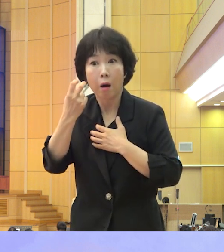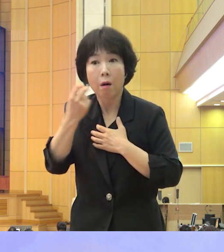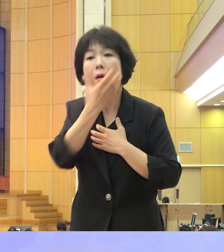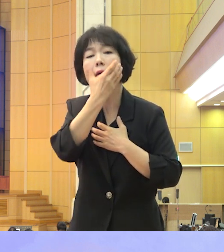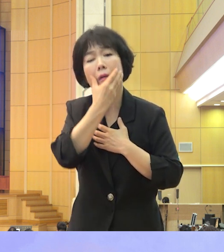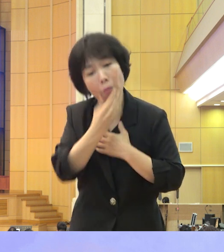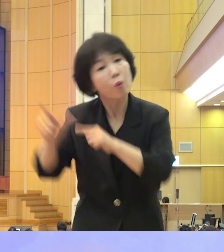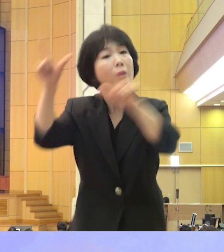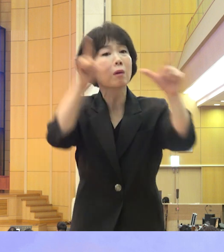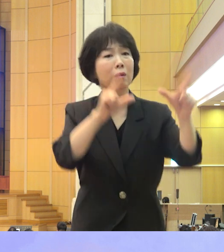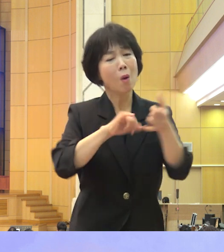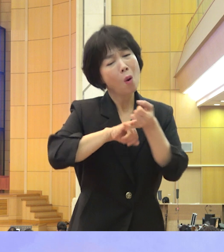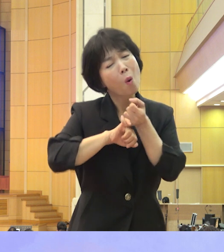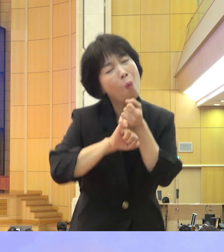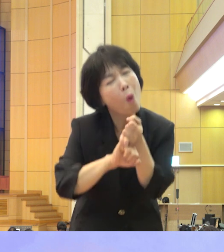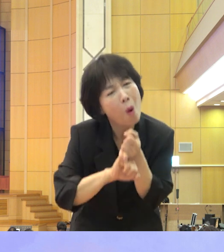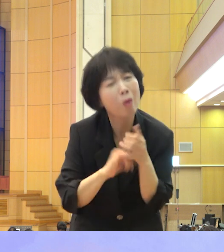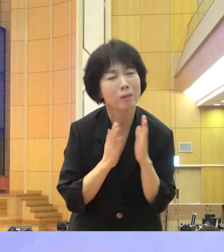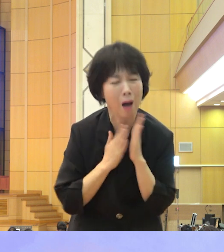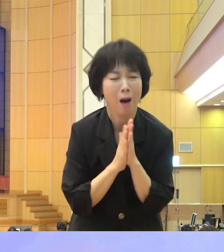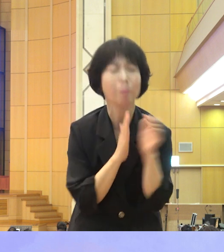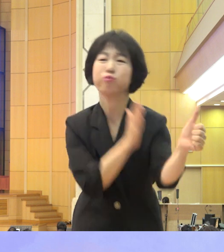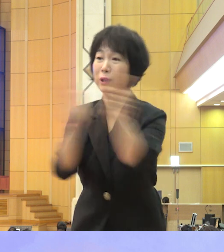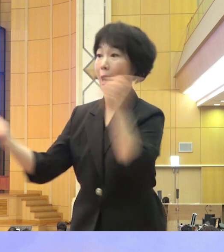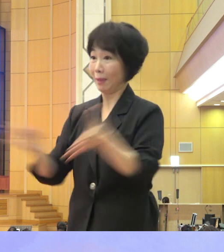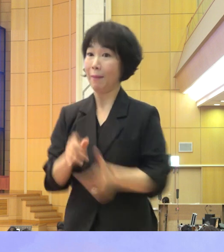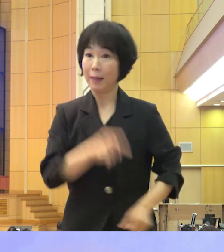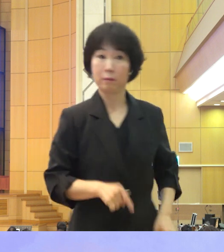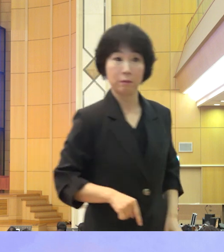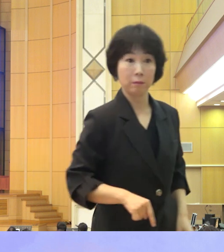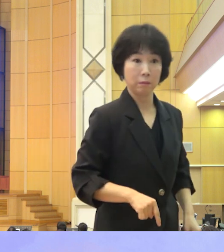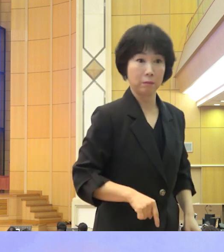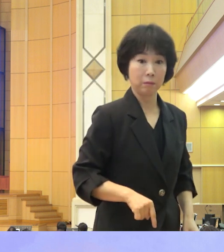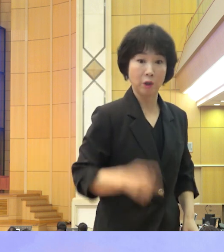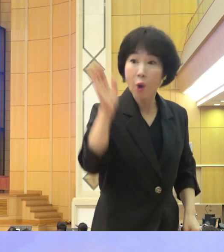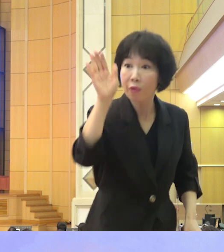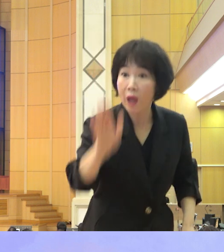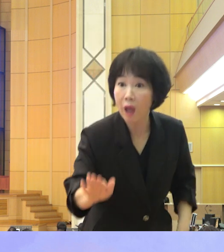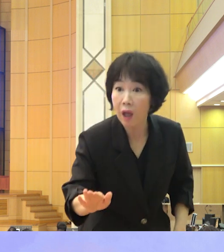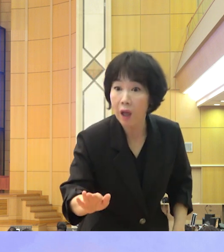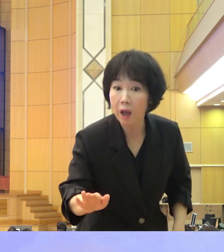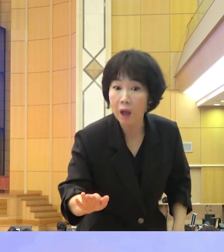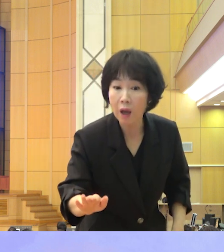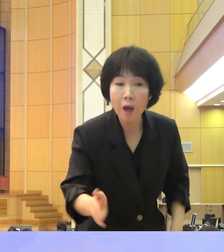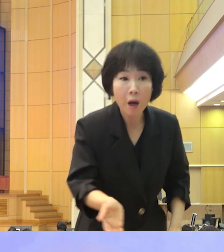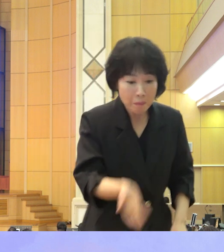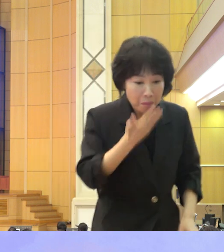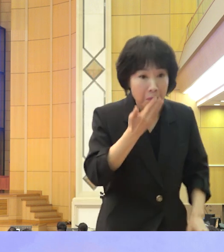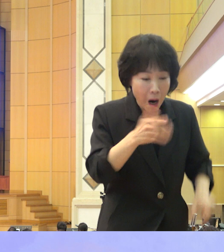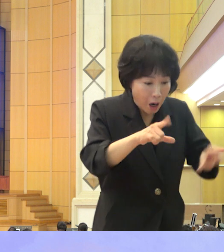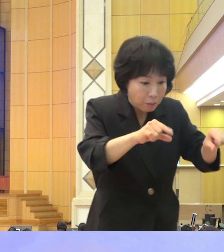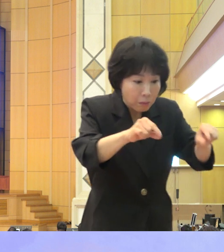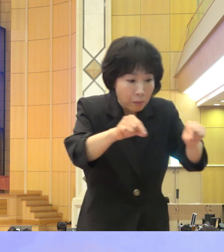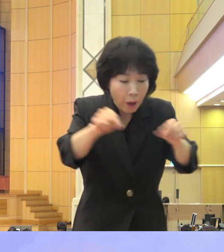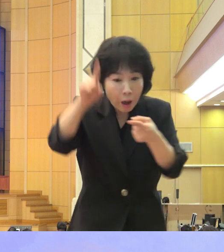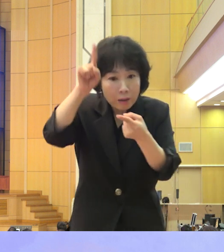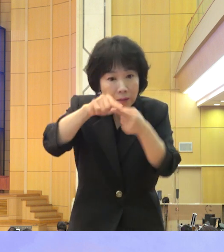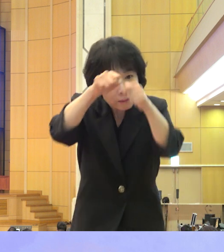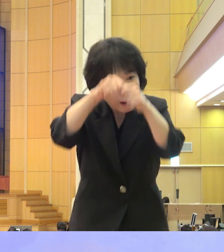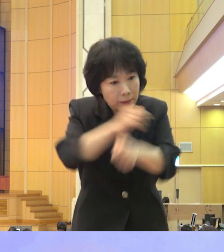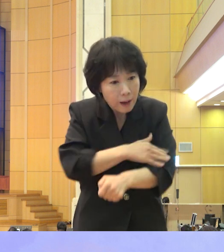안에서 행복하게 살기를 주님으로 축원합니다. 그러길 바라는데 이걸 음식을 먹어도 알고 먹어야 되는